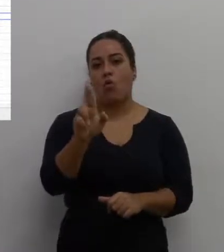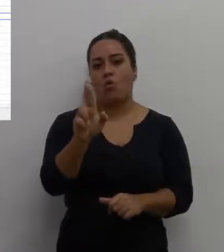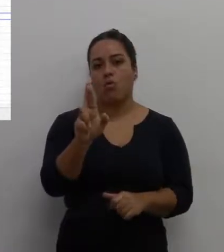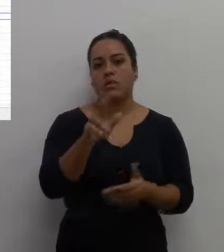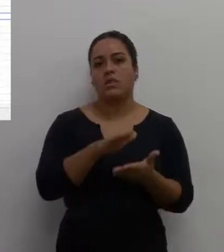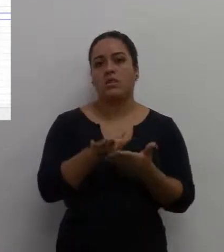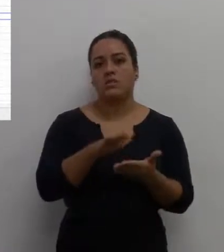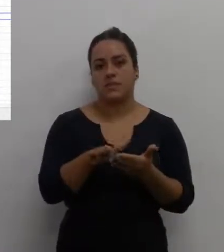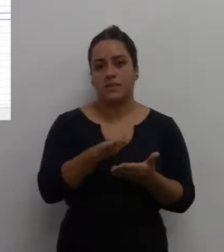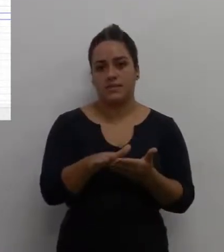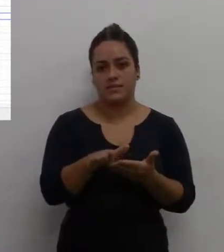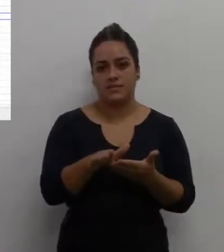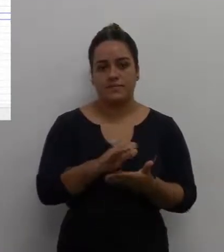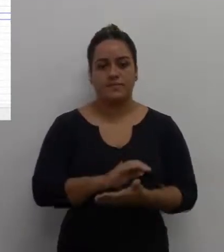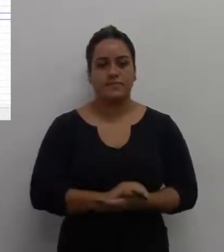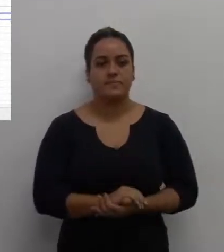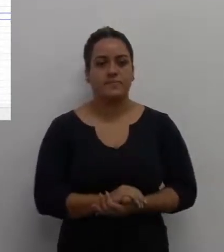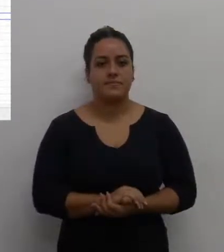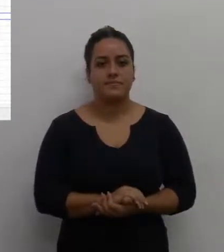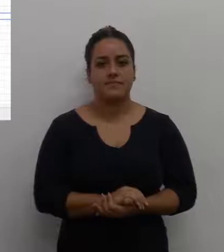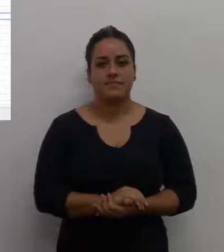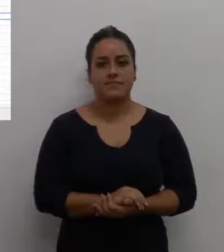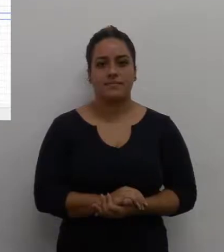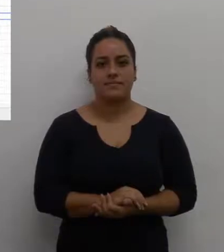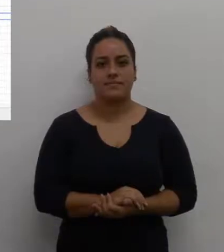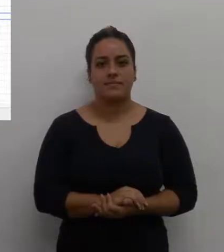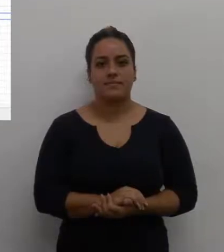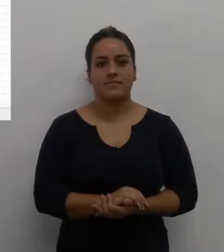valor da despesa.